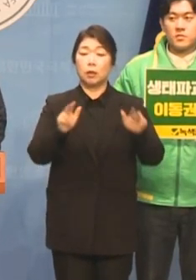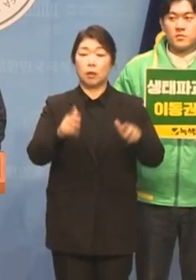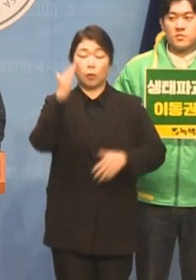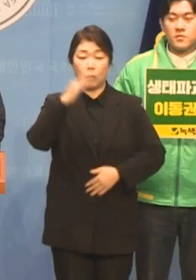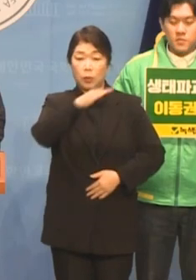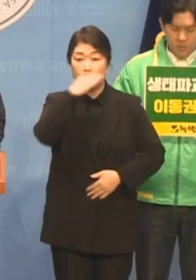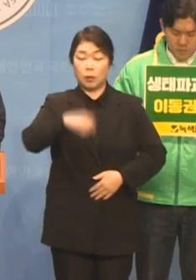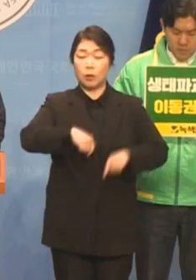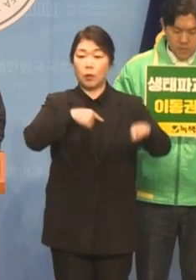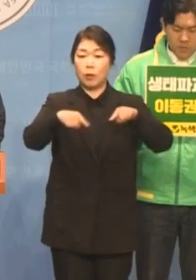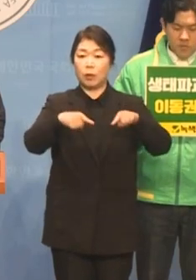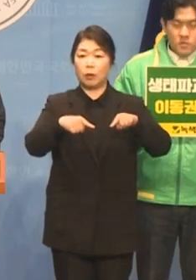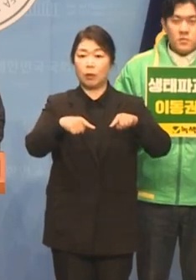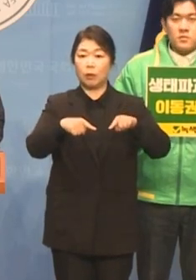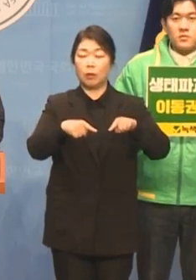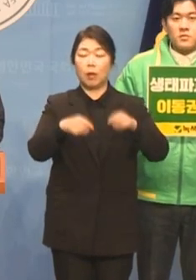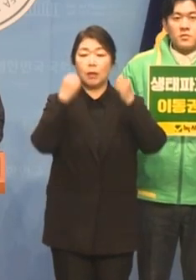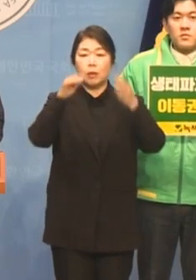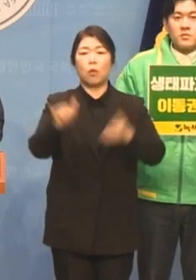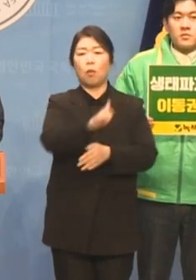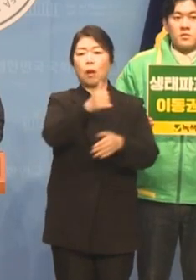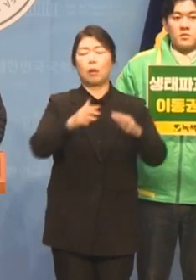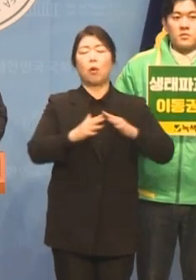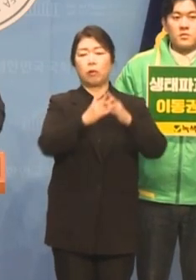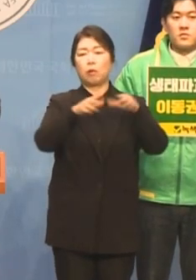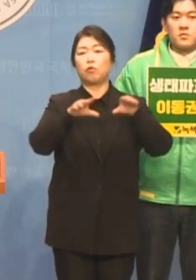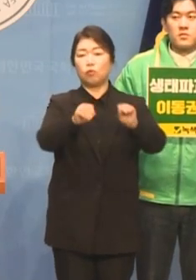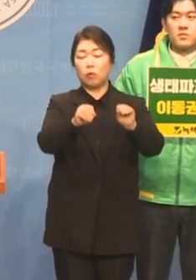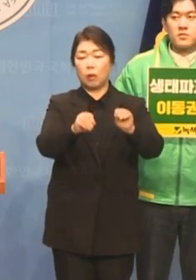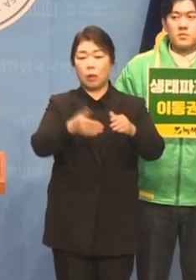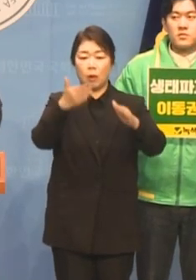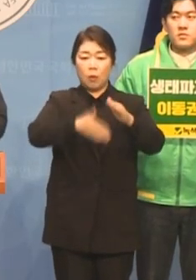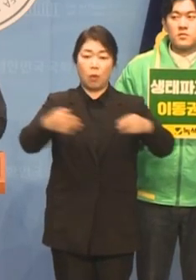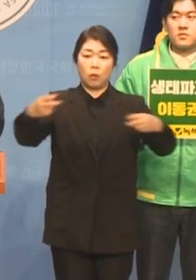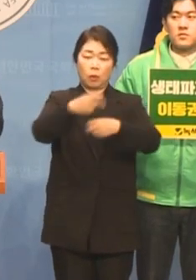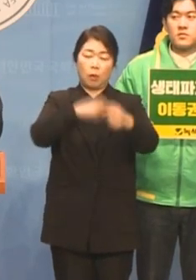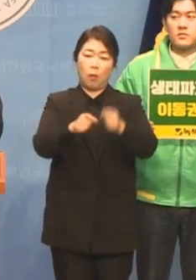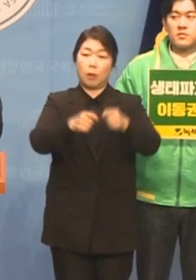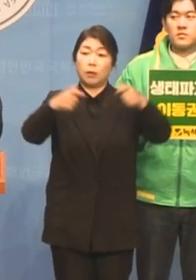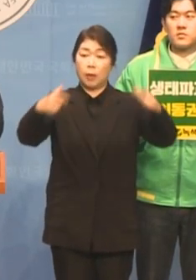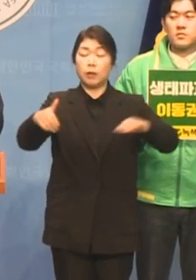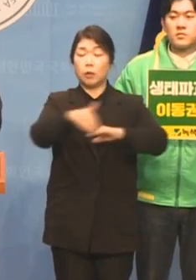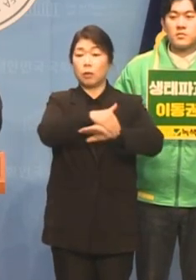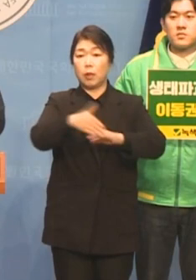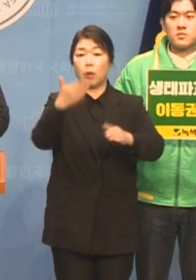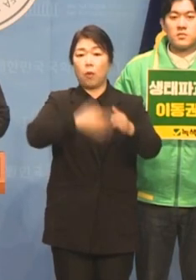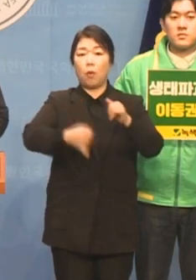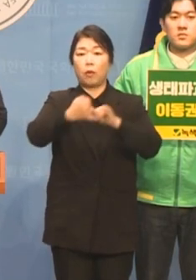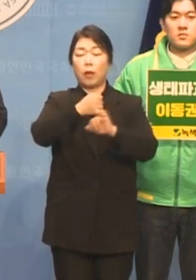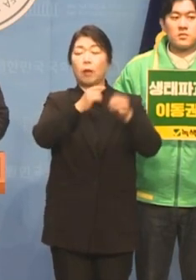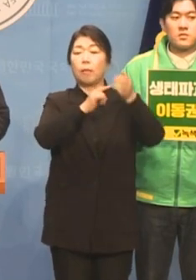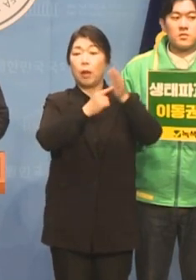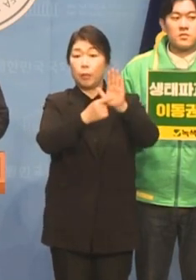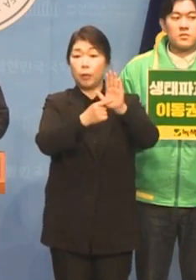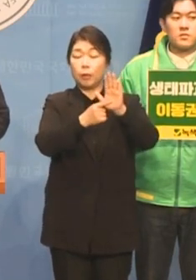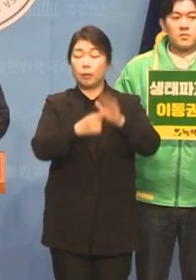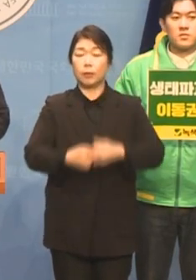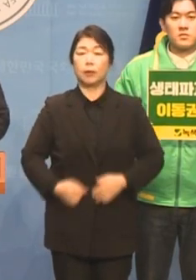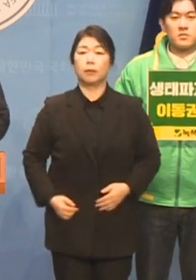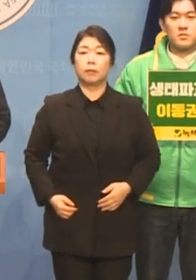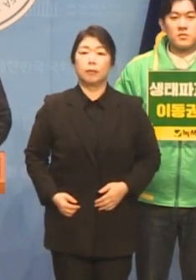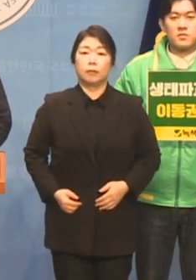녹색당의 신공 건설중단 공통 확대정책 공약 발표하는 시간을 갖도록